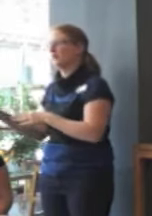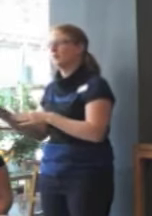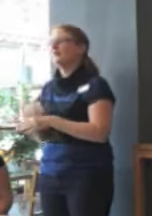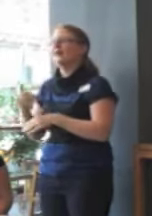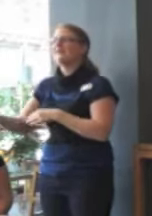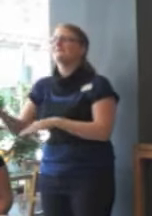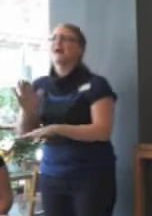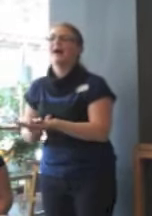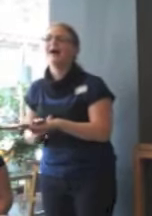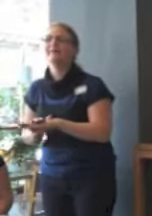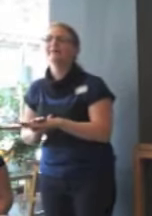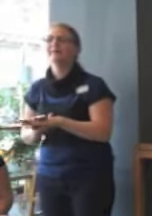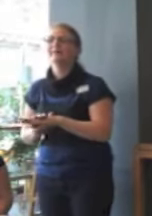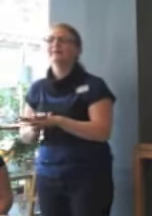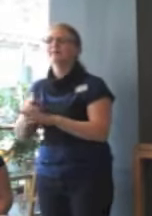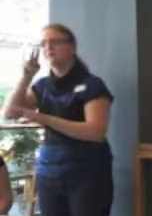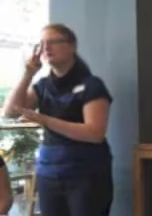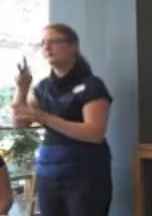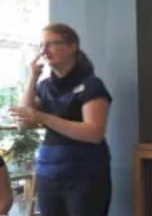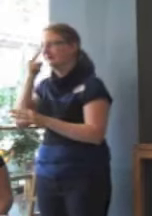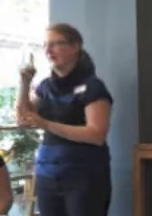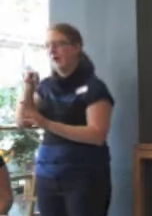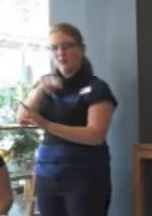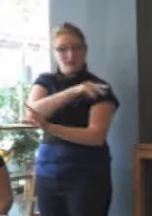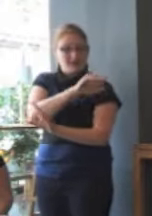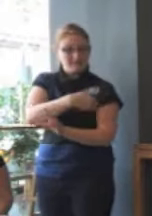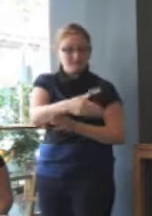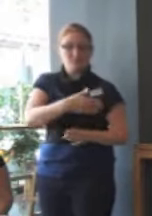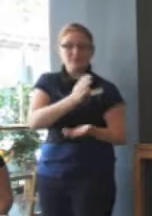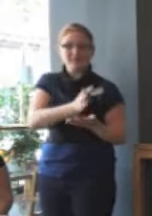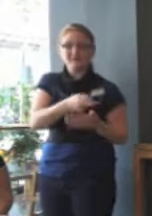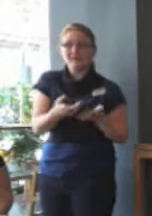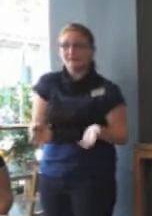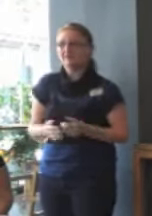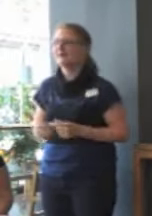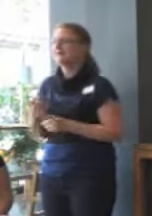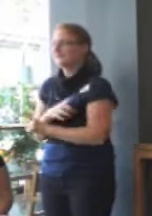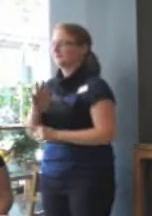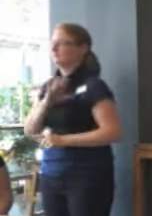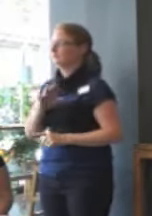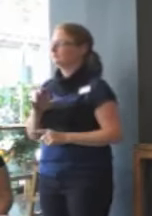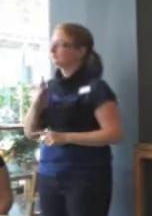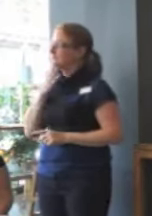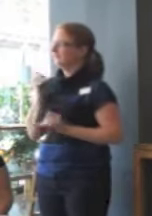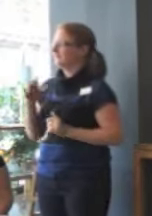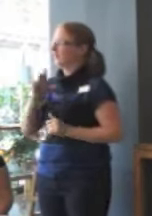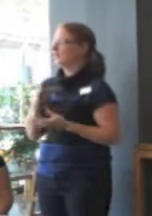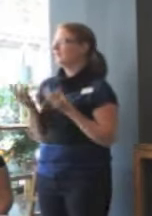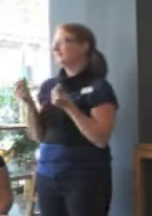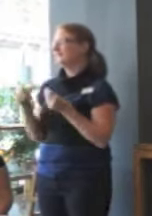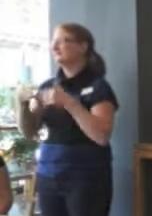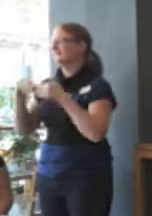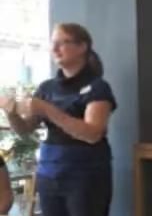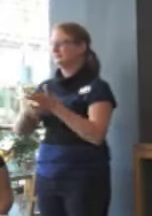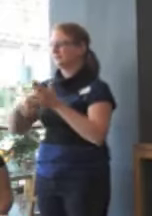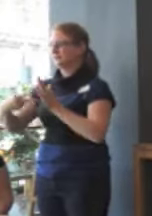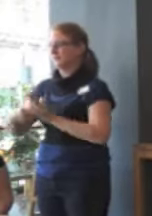kontrollerar om det var fel eller rätt, istället för att ställa krav på att utföra ska ha kvalitetsledningssystem. Och det får